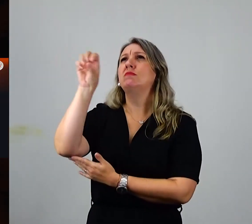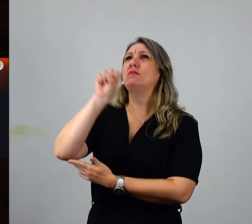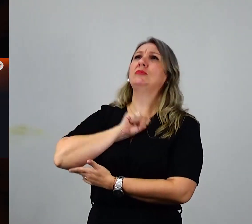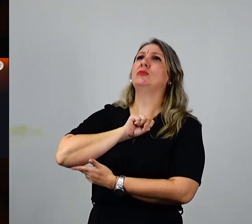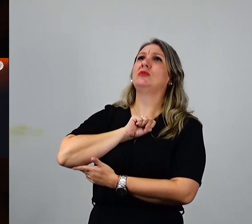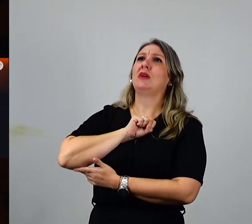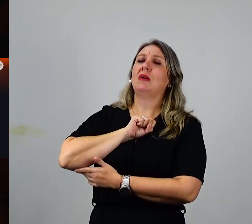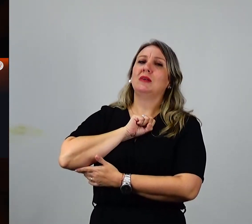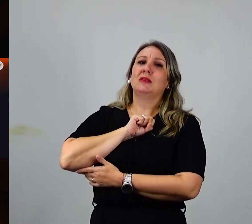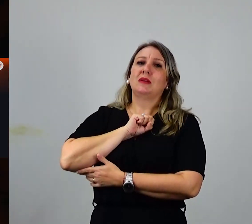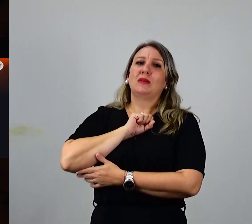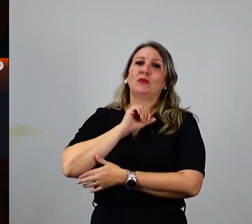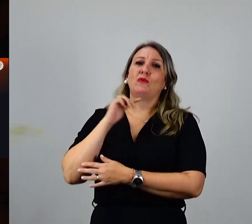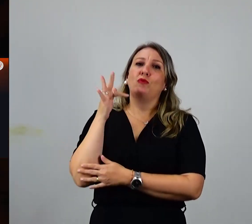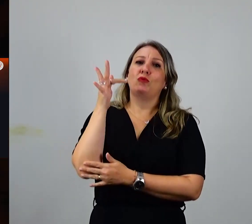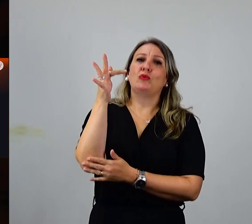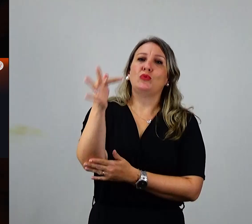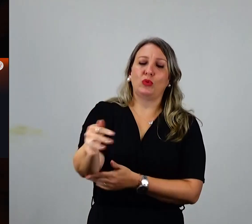Próximo.